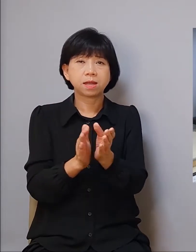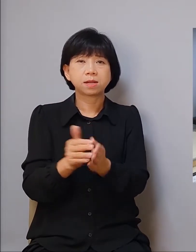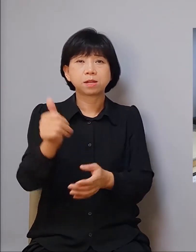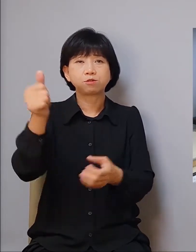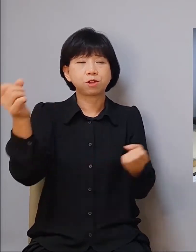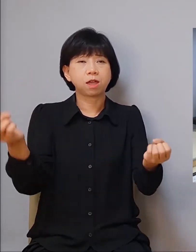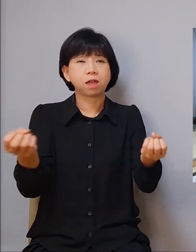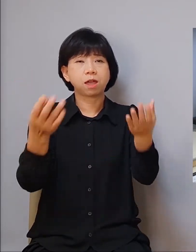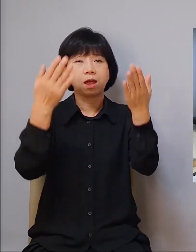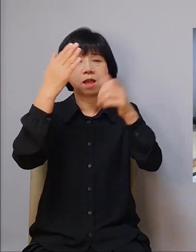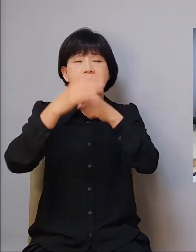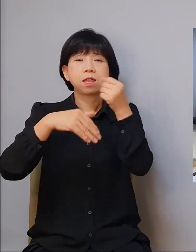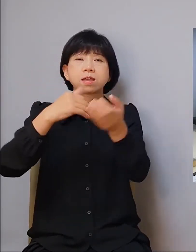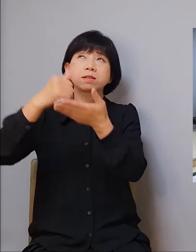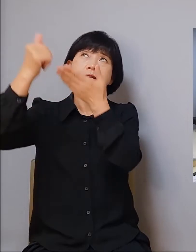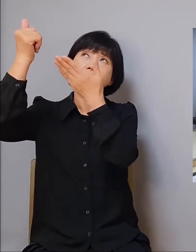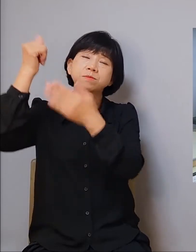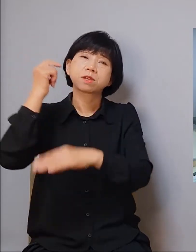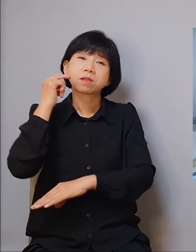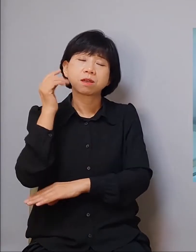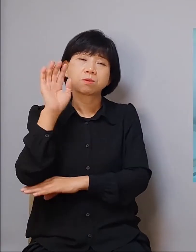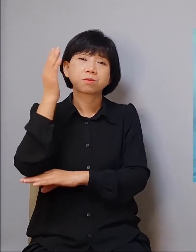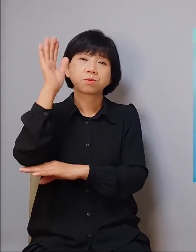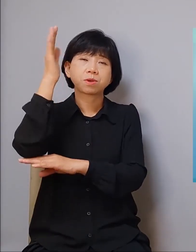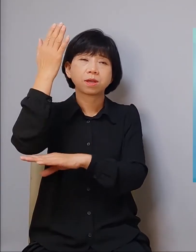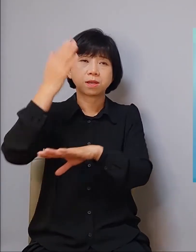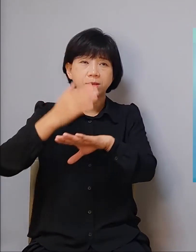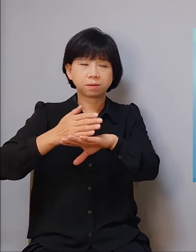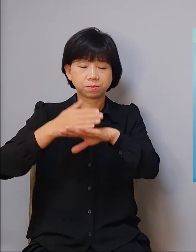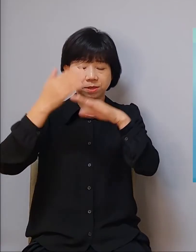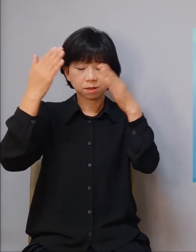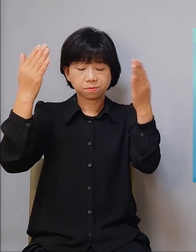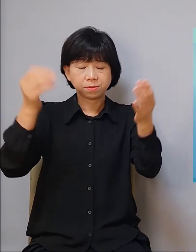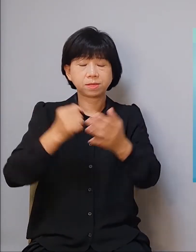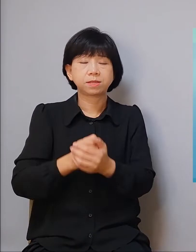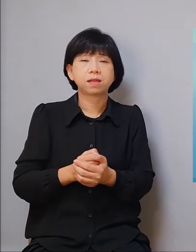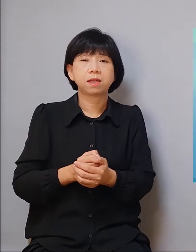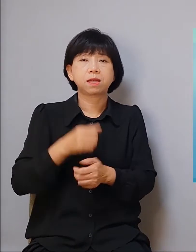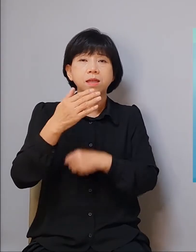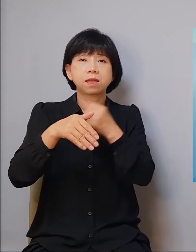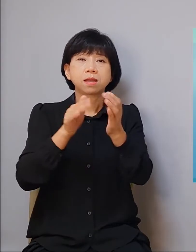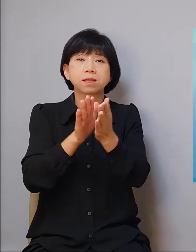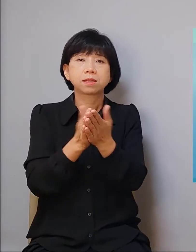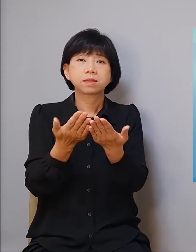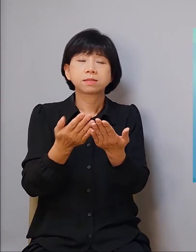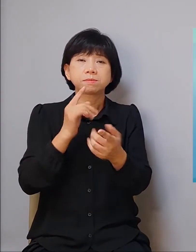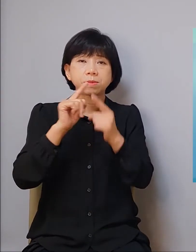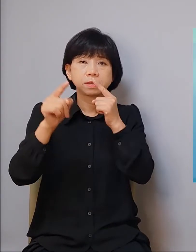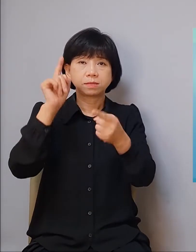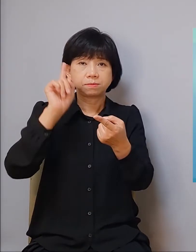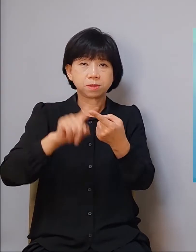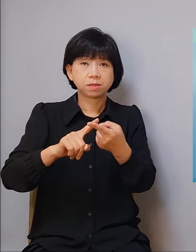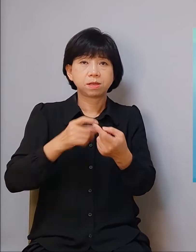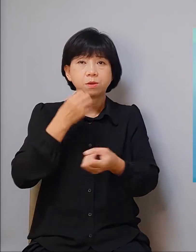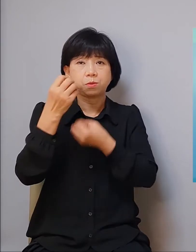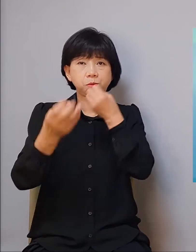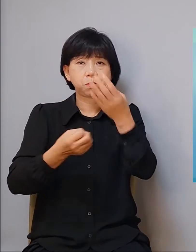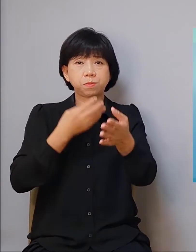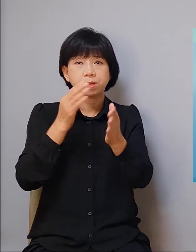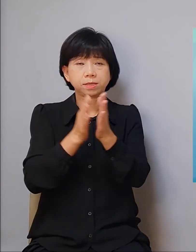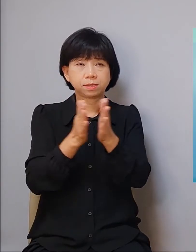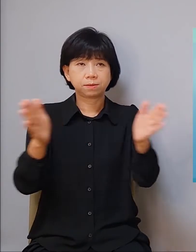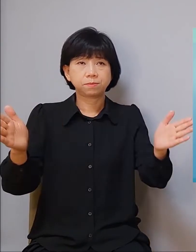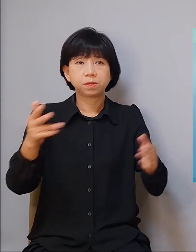할렐루야. 하나님께 영광입니다. 감사합니다. 우리 하나님의 말씀에 대한 고백, 성경책을 가슴에 품고 같이